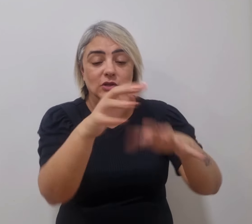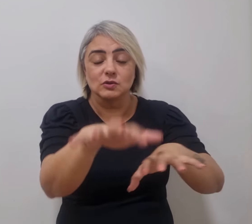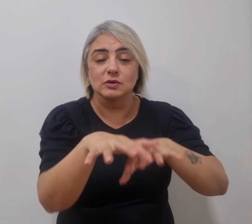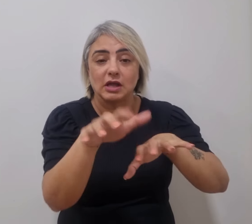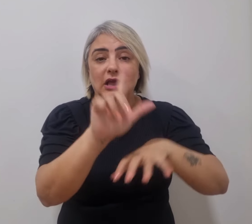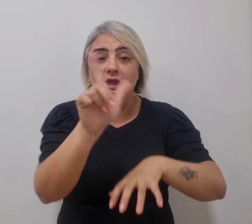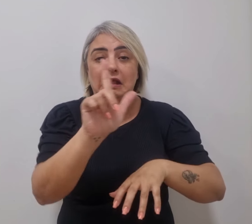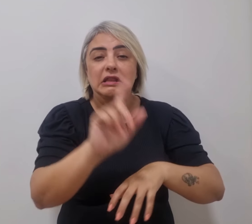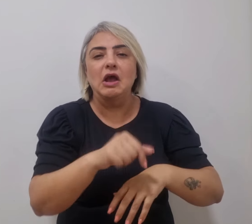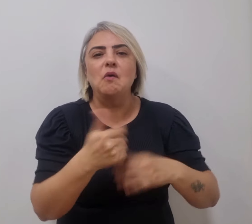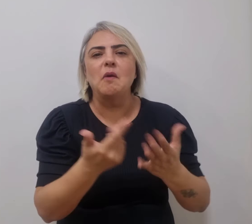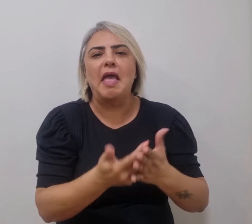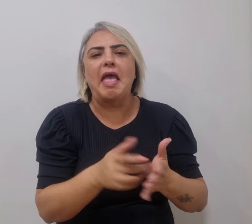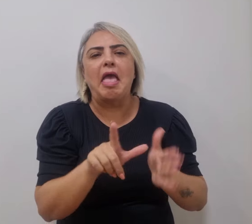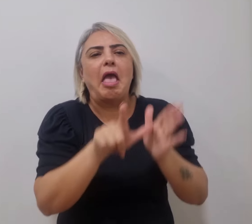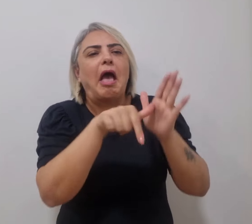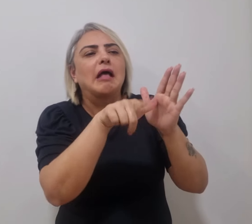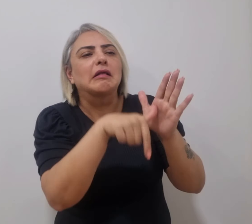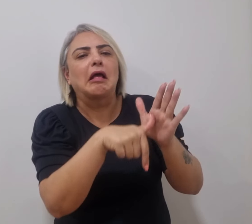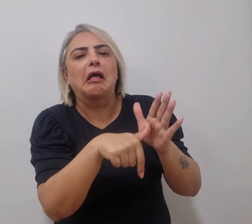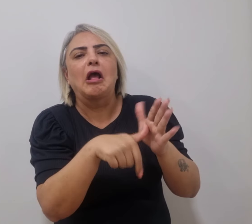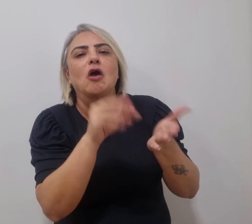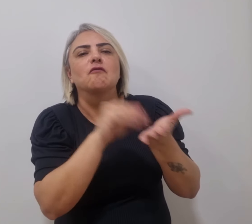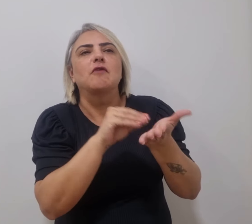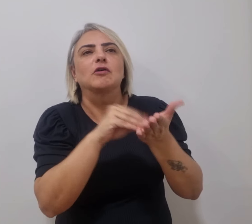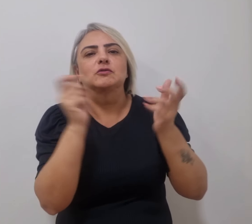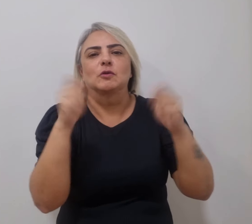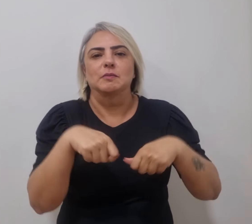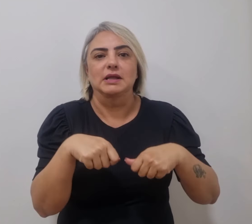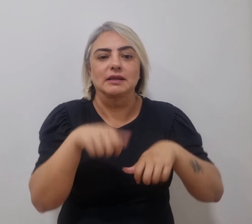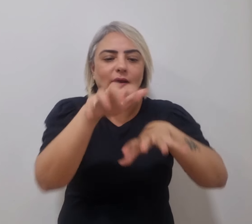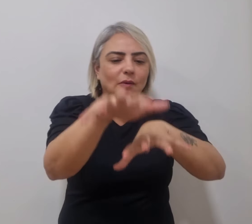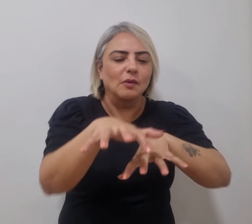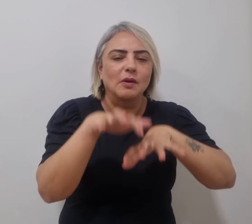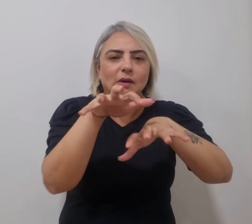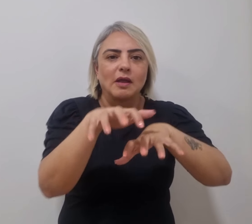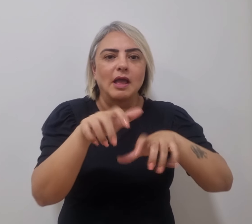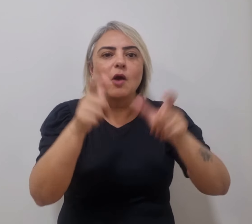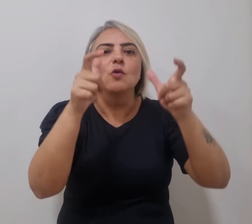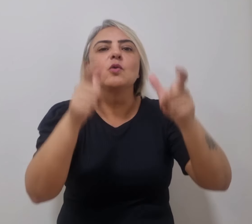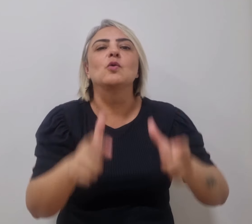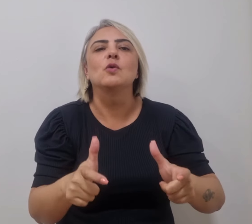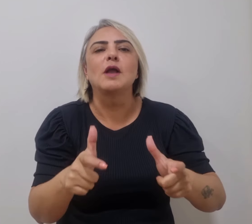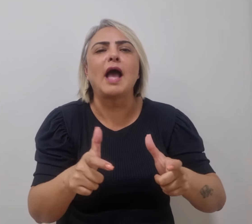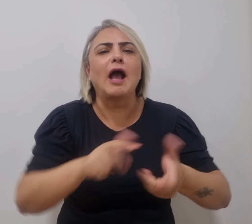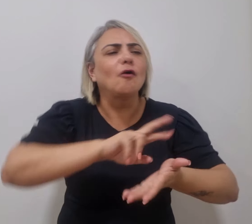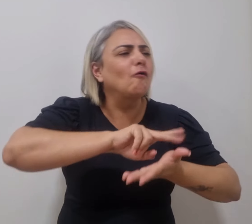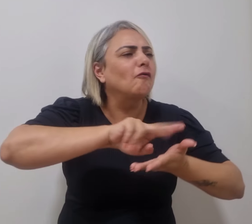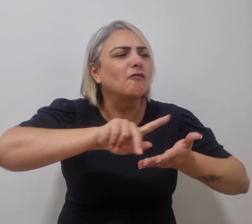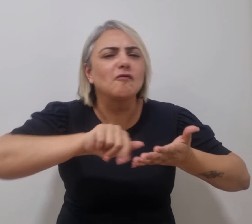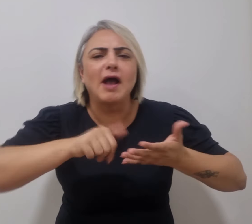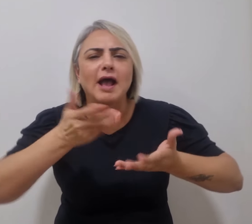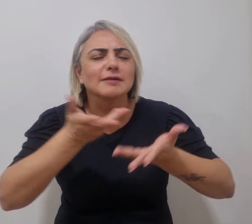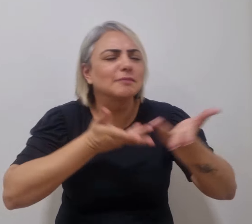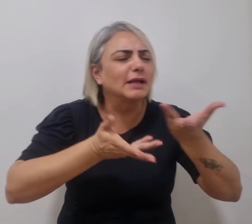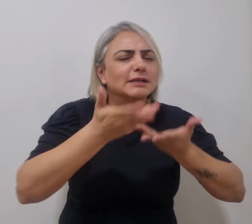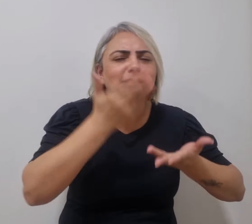tabaréu, incompetente. O campo é um território repleto de partilhar de saberes,